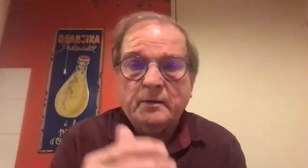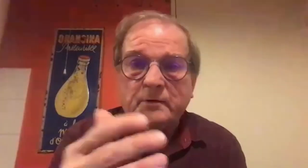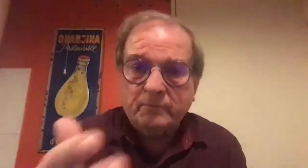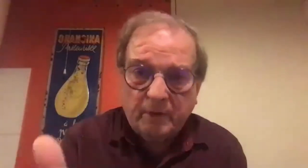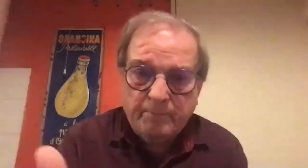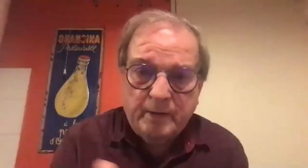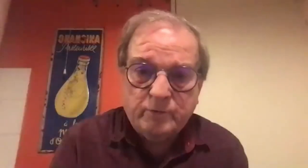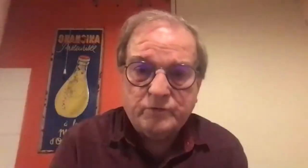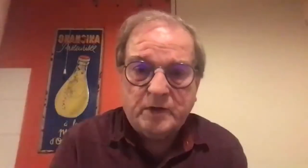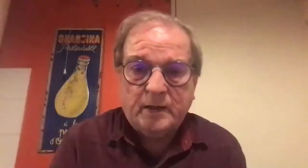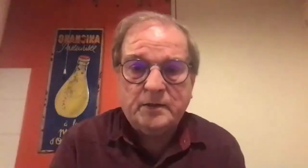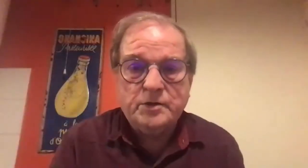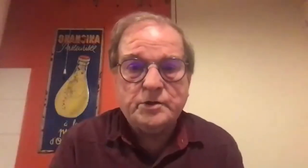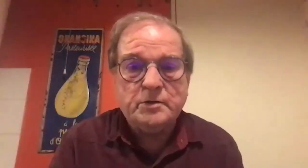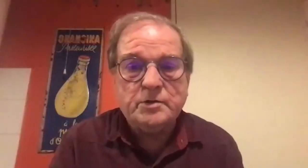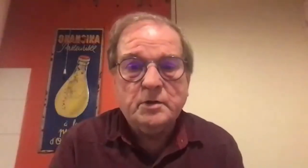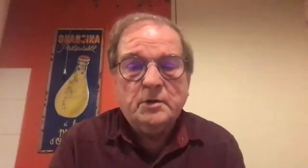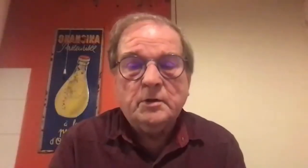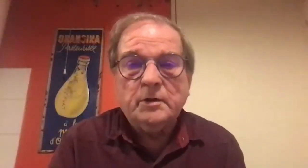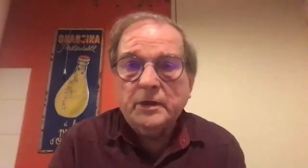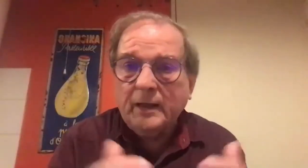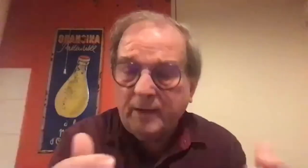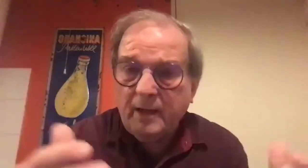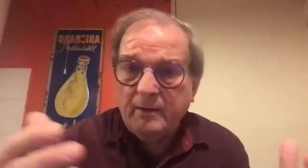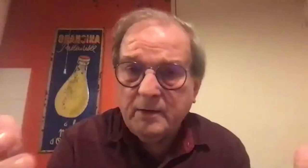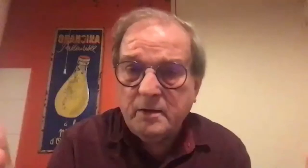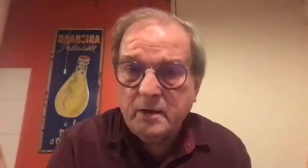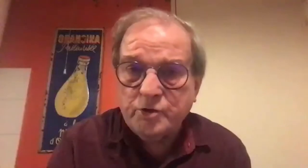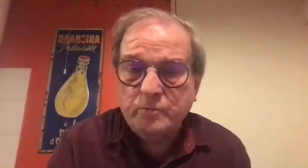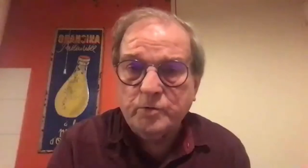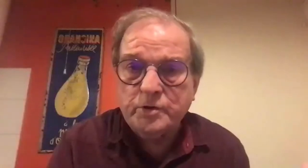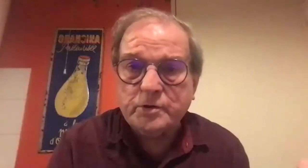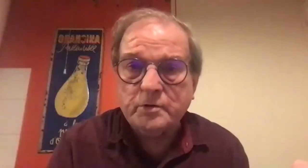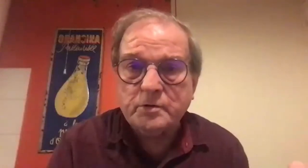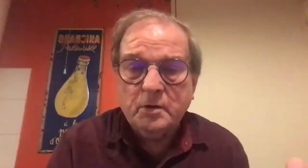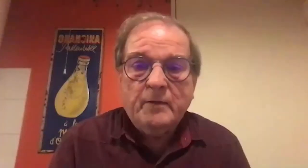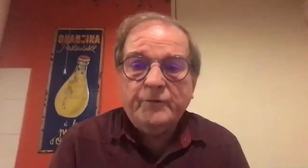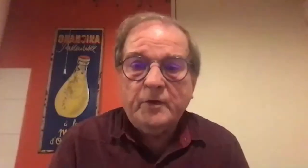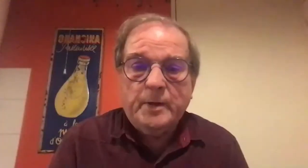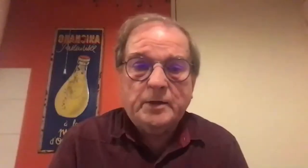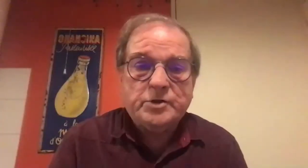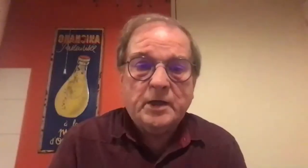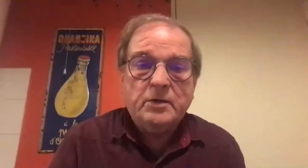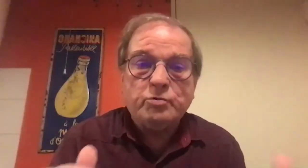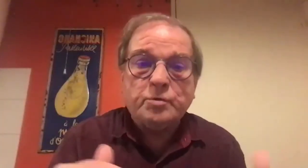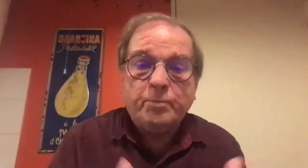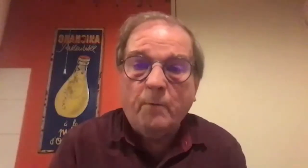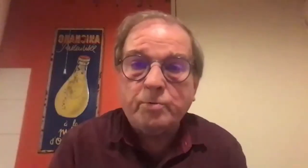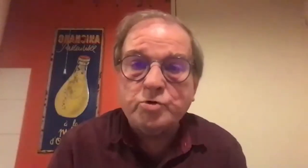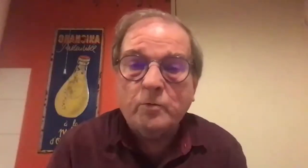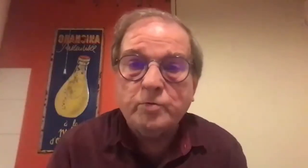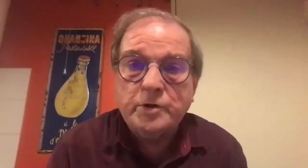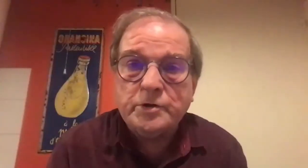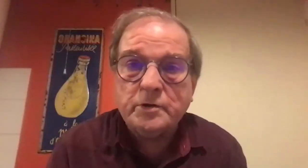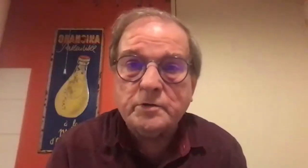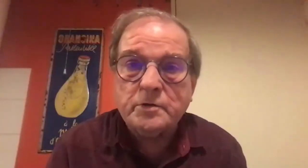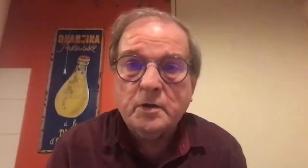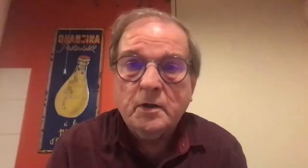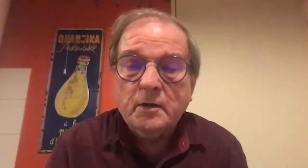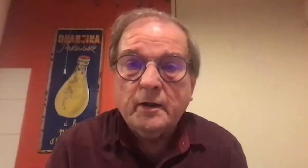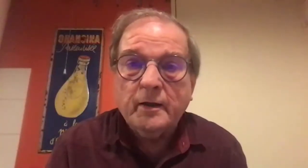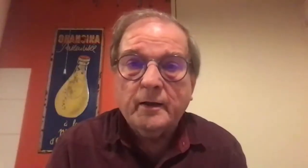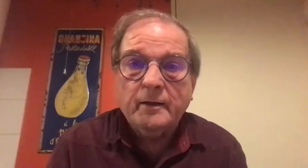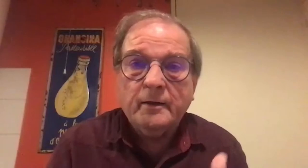né? Também entre os anarquistas e até entre ex-comunistas. E, finalmente, entre os próprios comunistas,